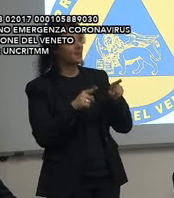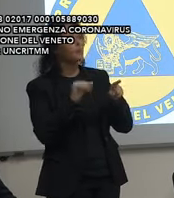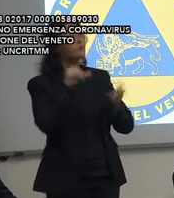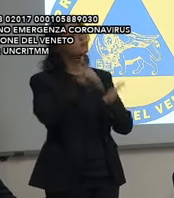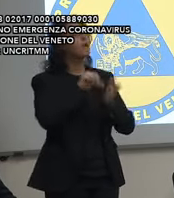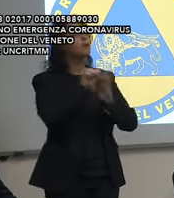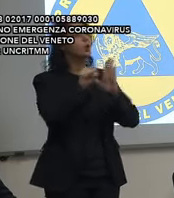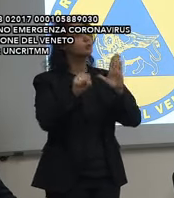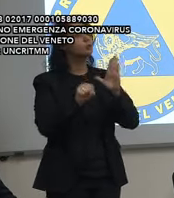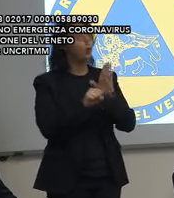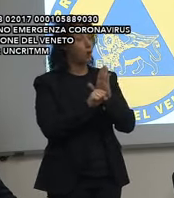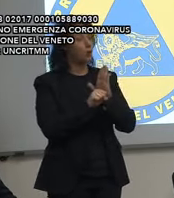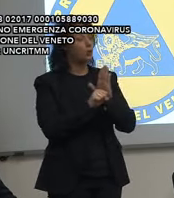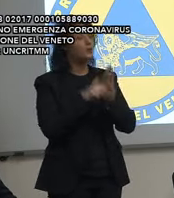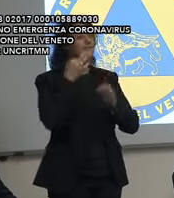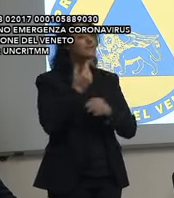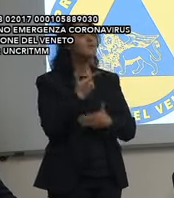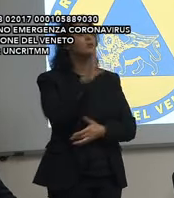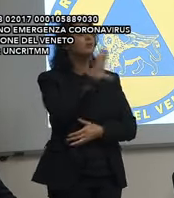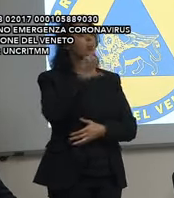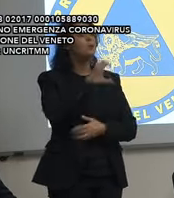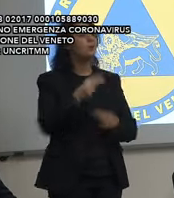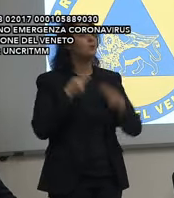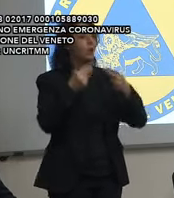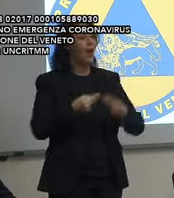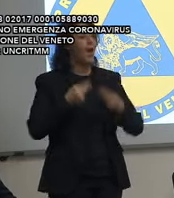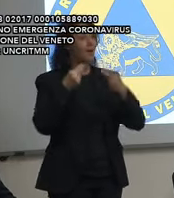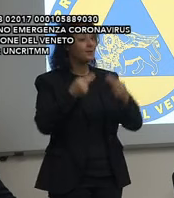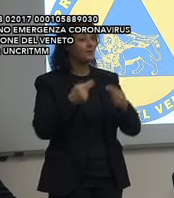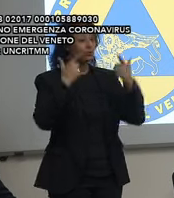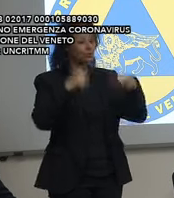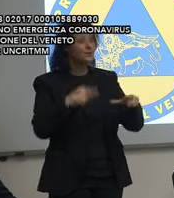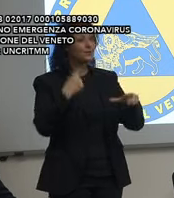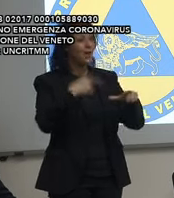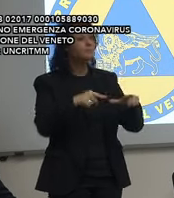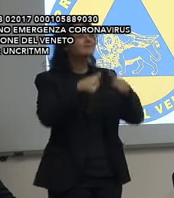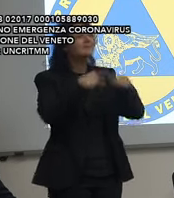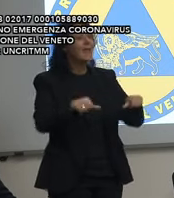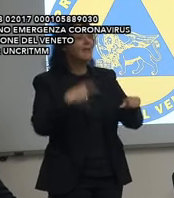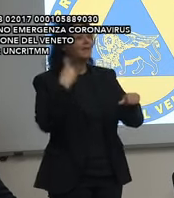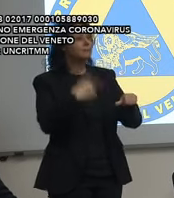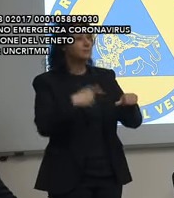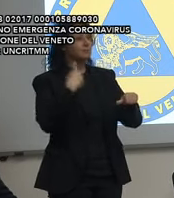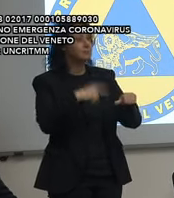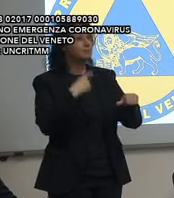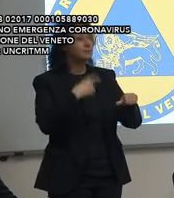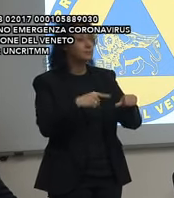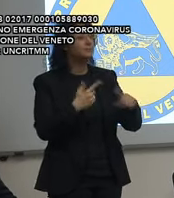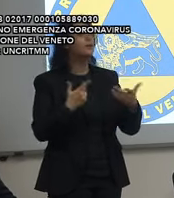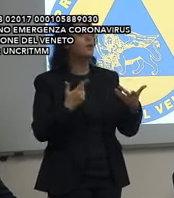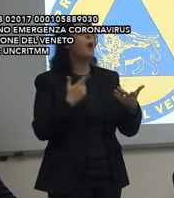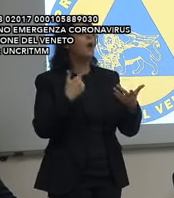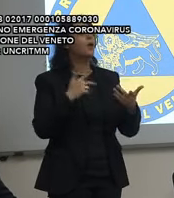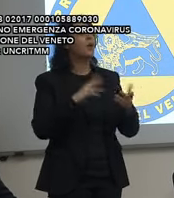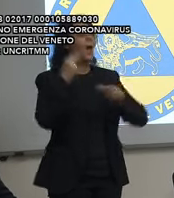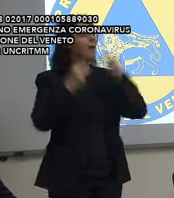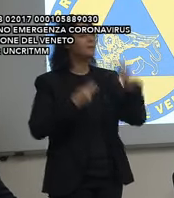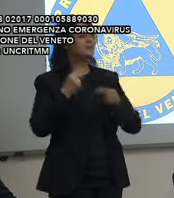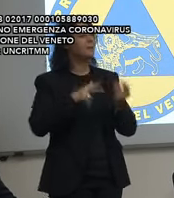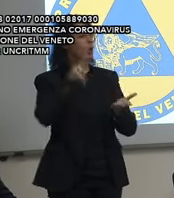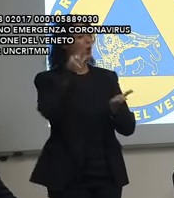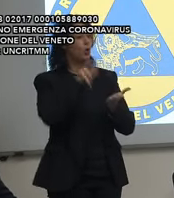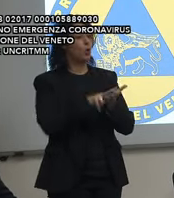città per 5 secoli ha voluto l'ospedale in questa sede, bene, le amministrazioni hanno confermato che